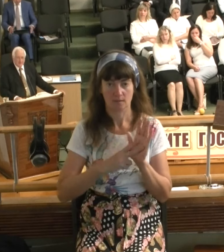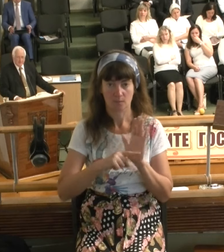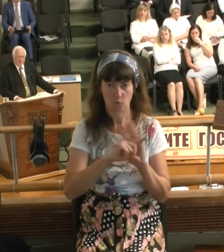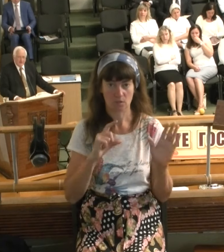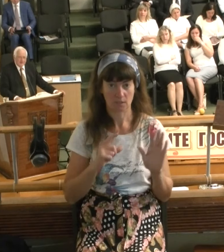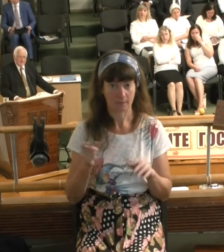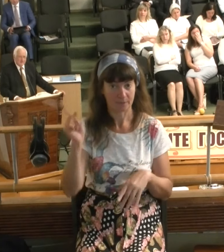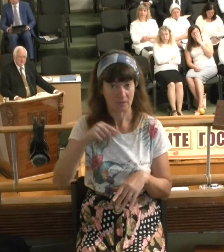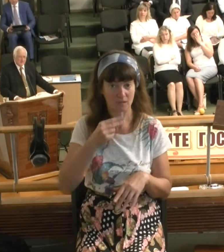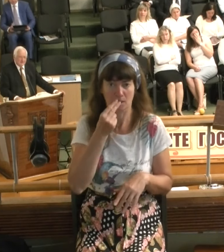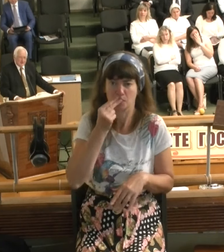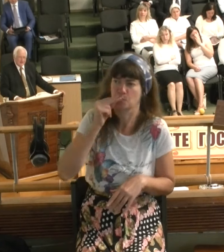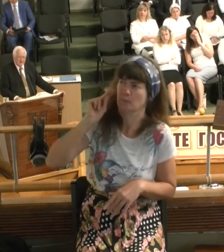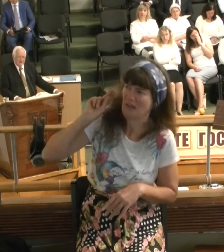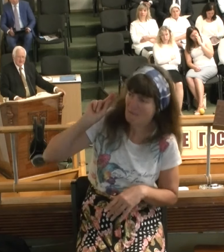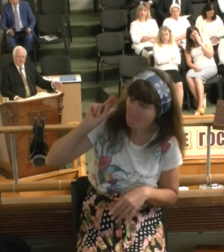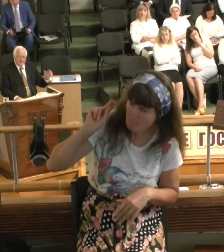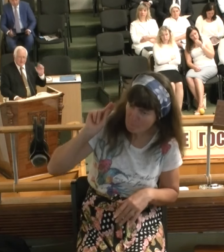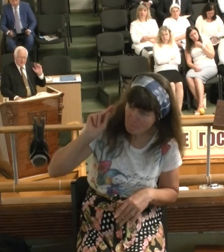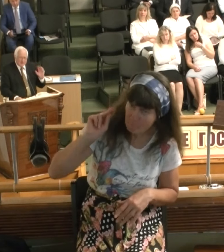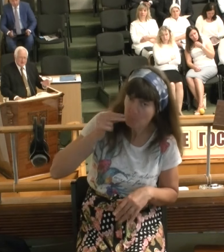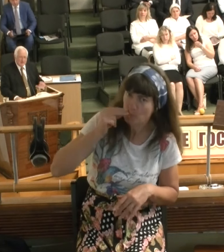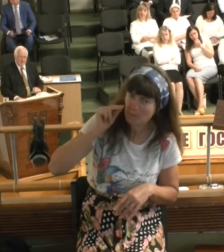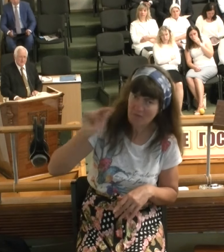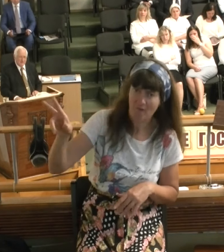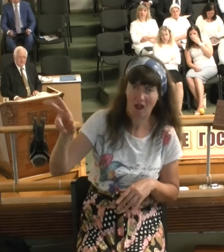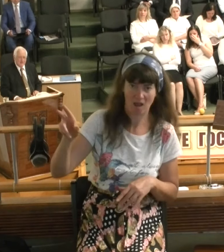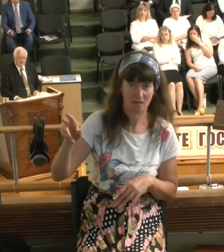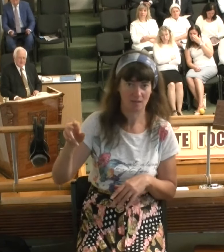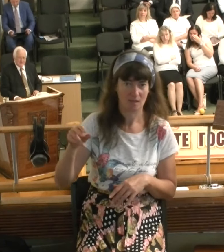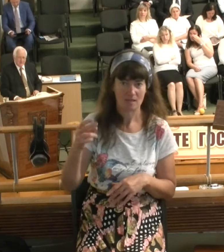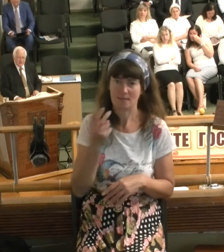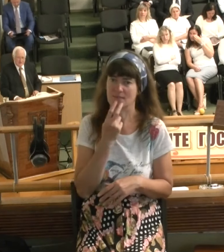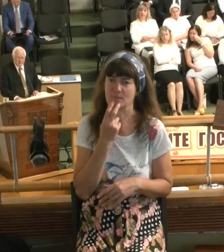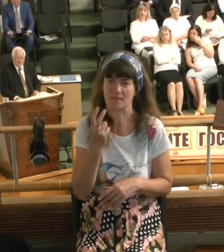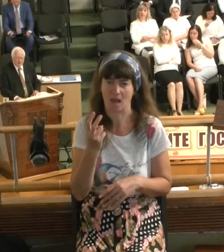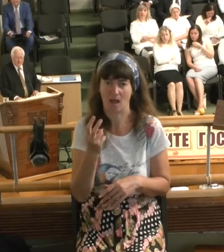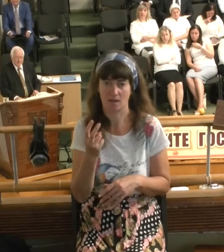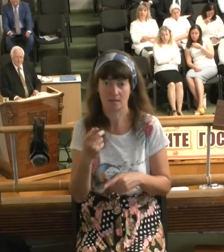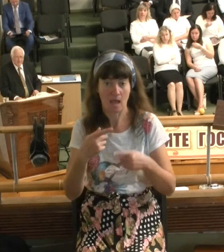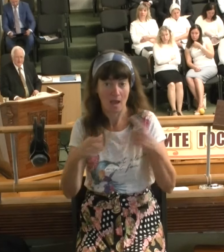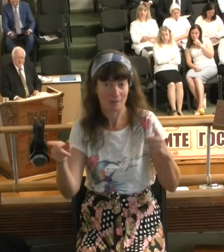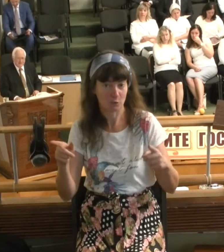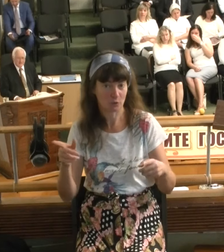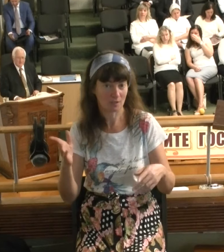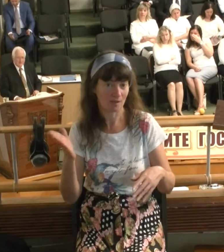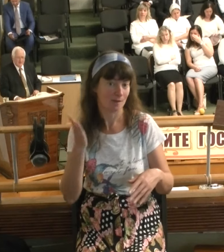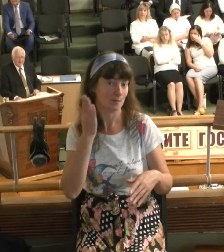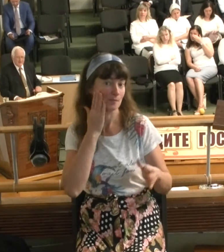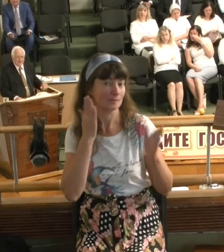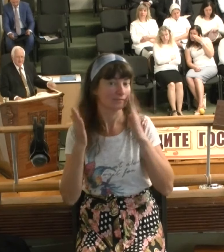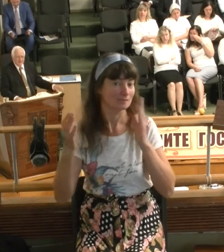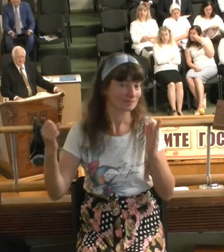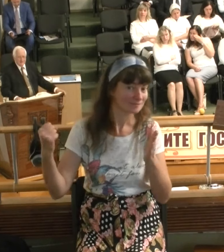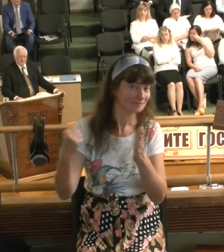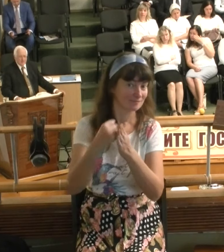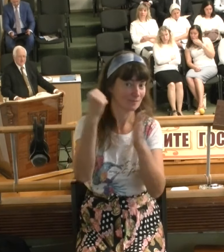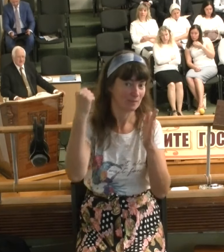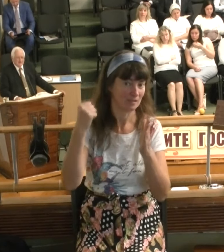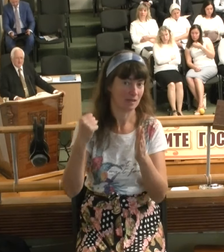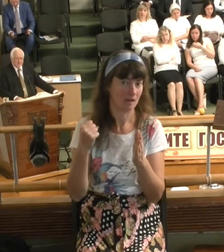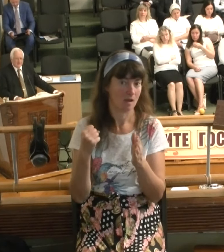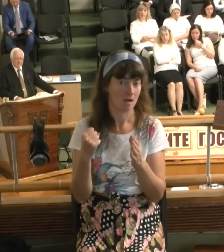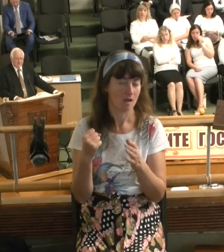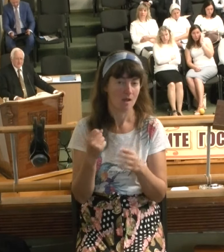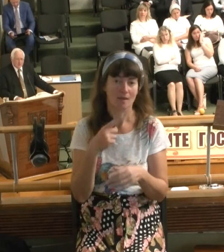68. Тогда плевали ему в лице и заушали его. Другие же ударяли его по ланитам и говорили,